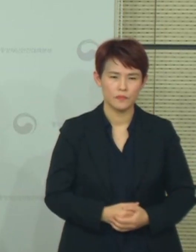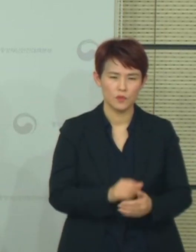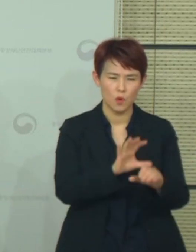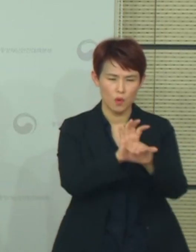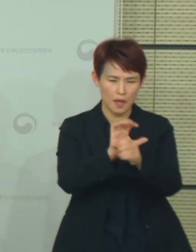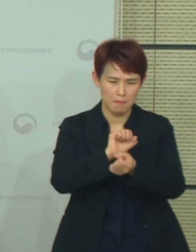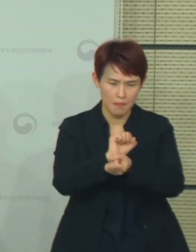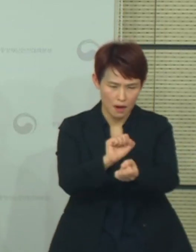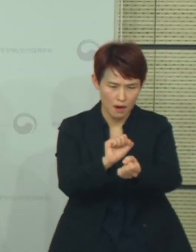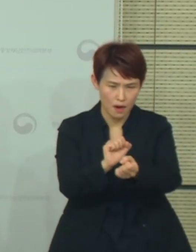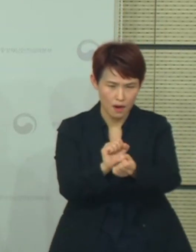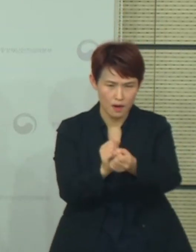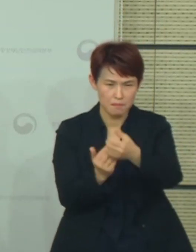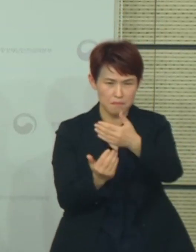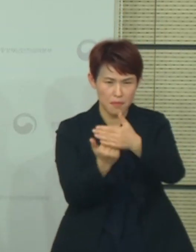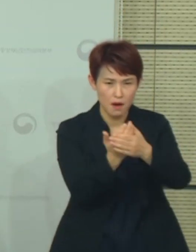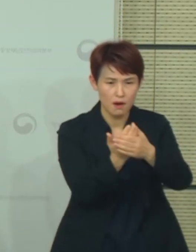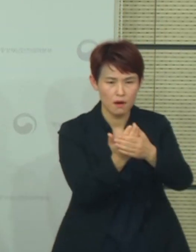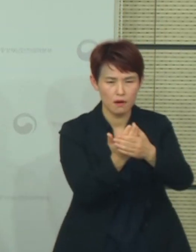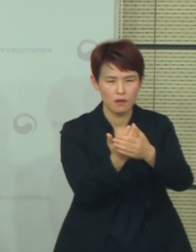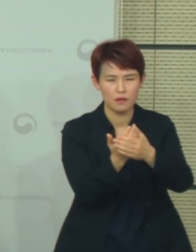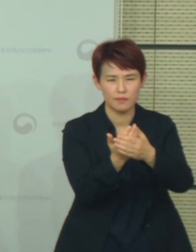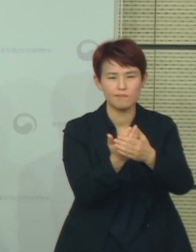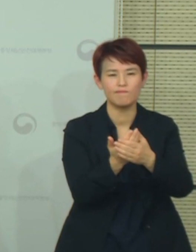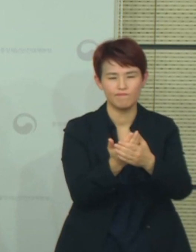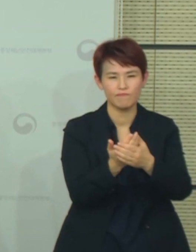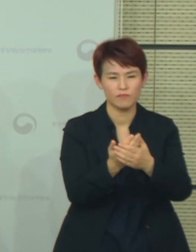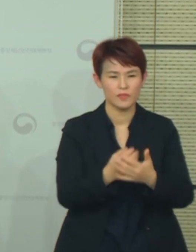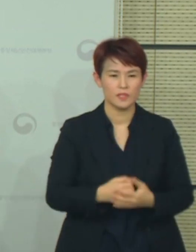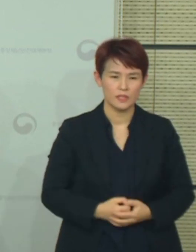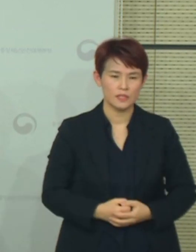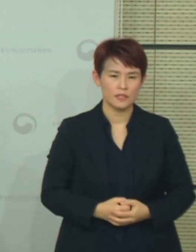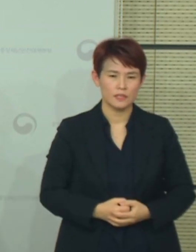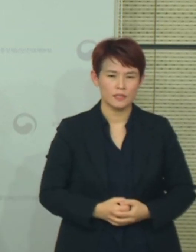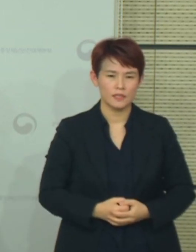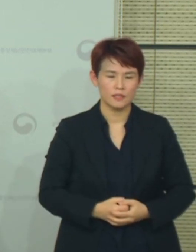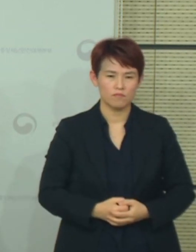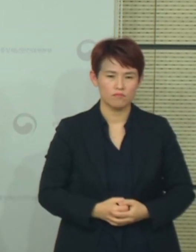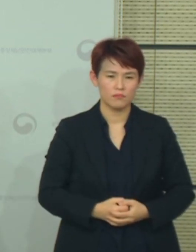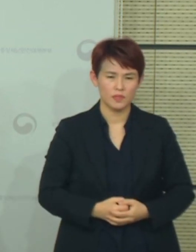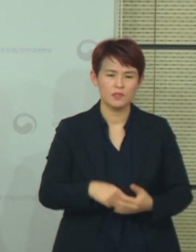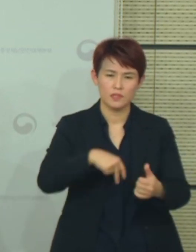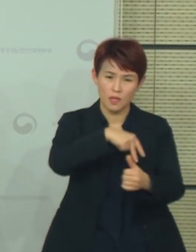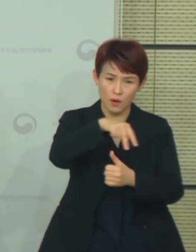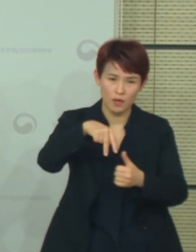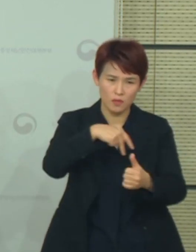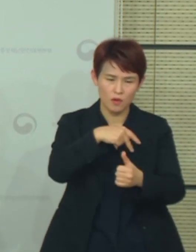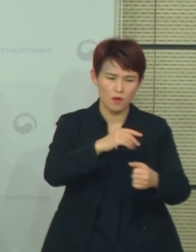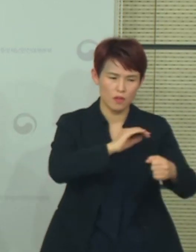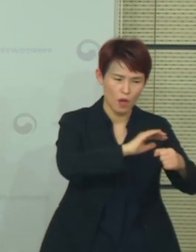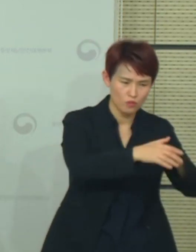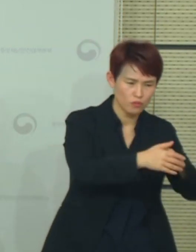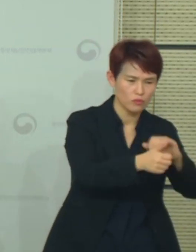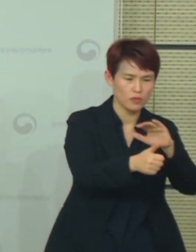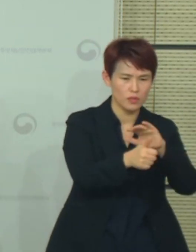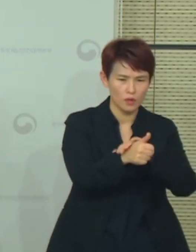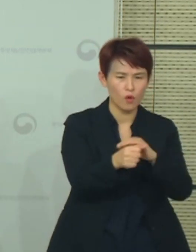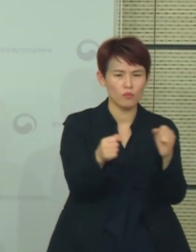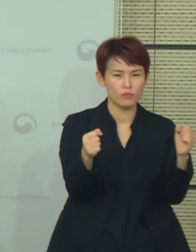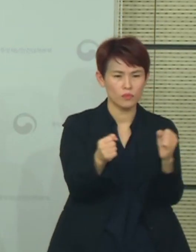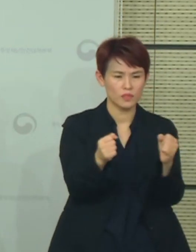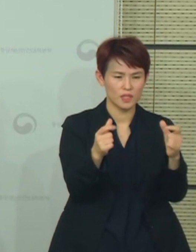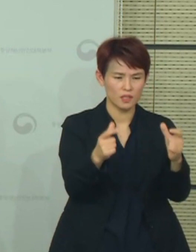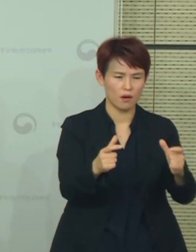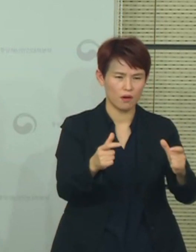코로나19의 발생 상황이 이 대구 경북 지역에서 집중이 좀 되고 있습니다.